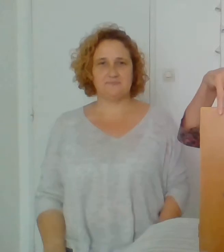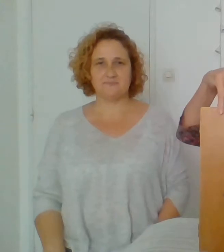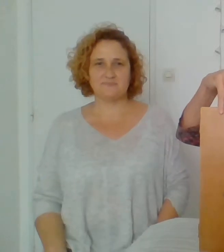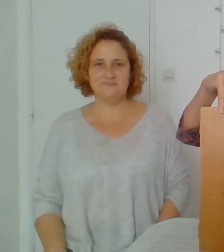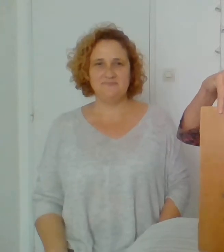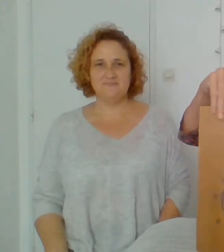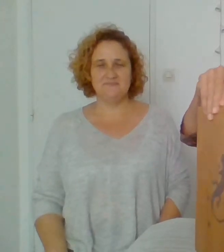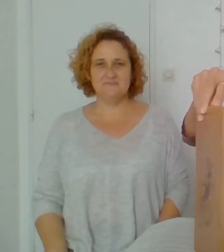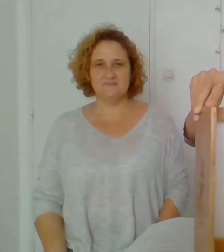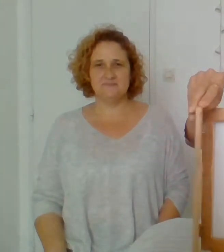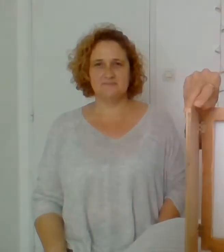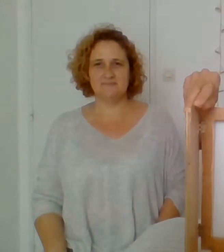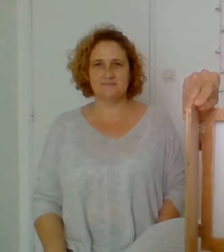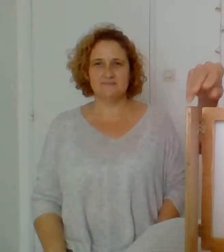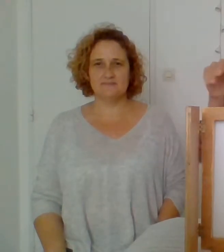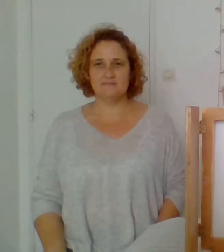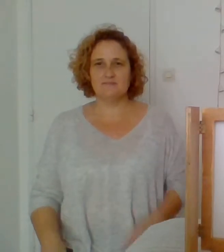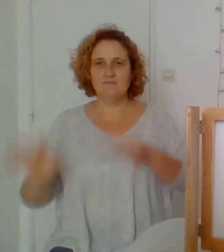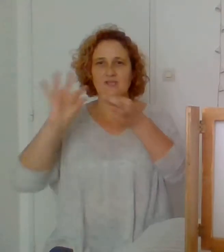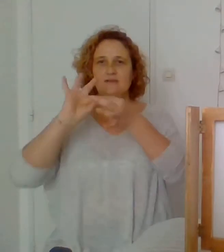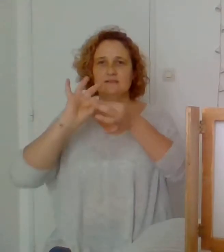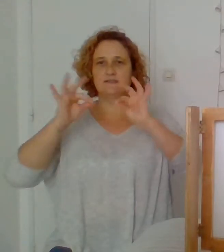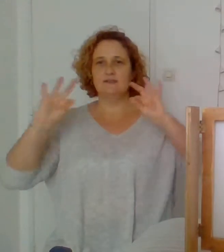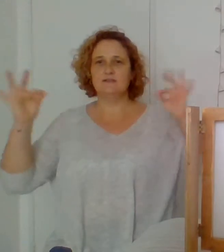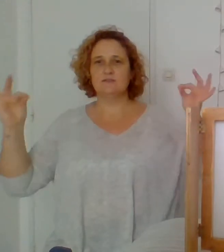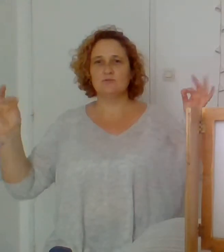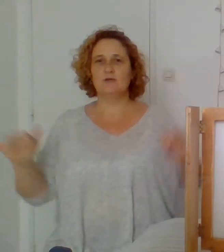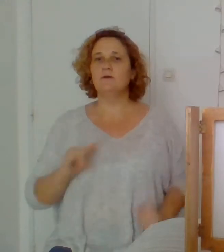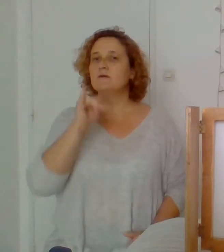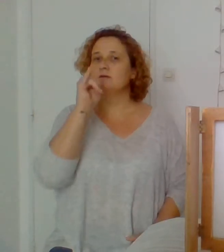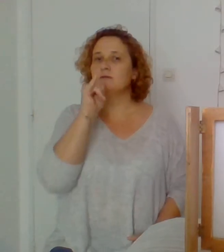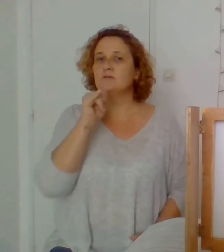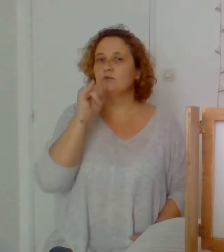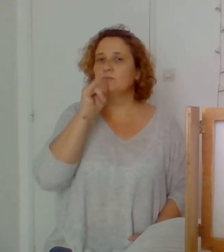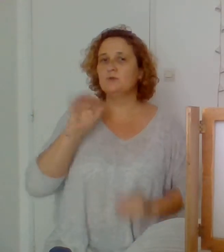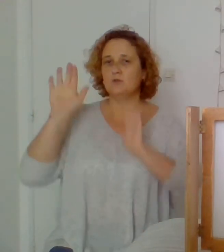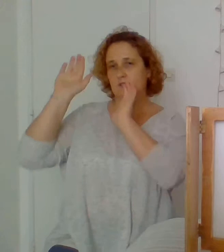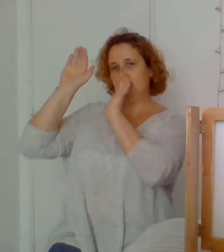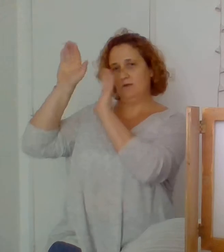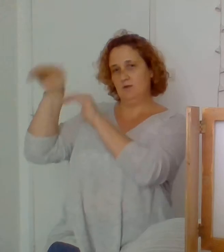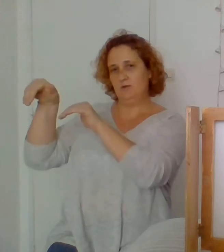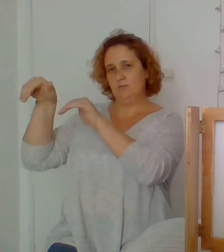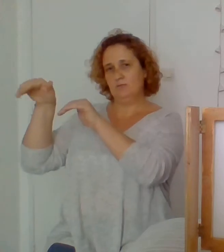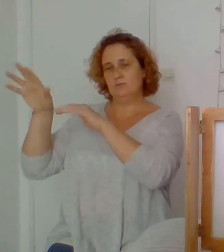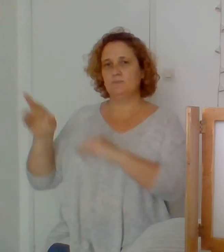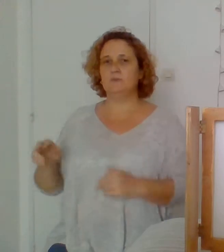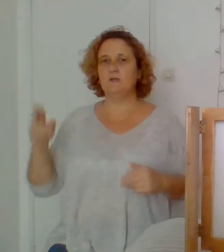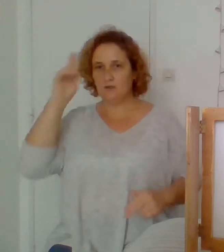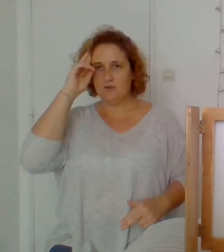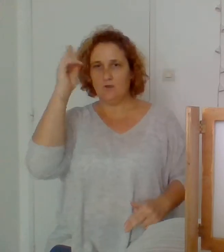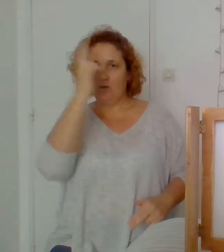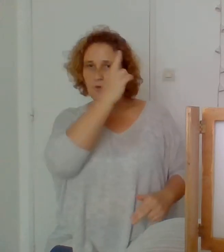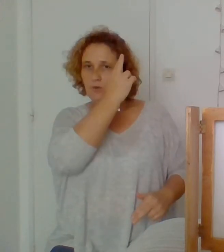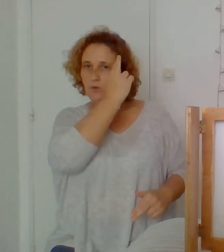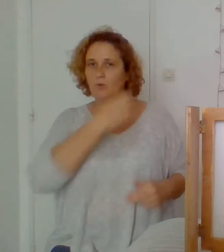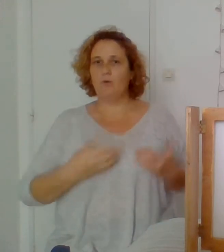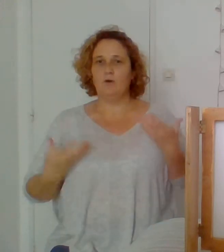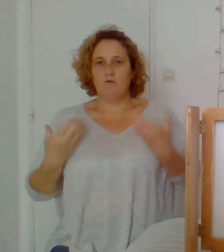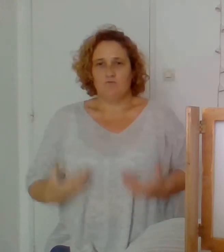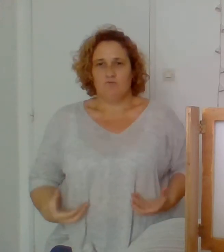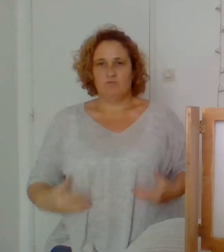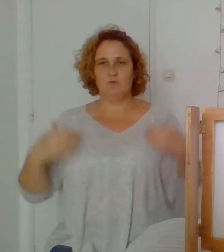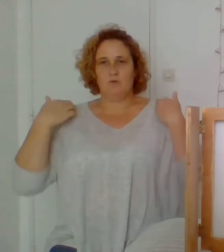c'est l'histoire du petit lion qui voulait